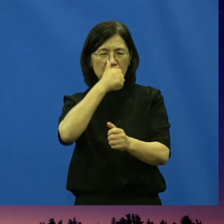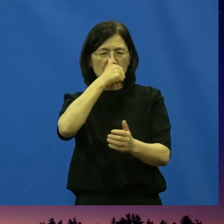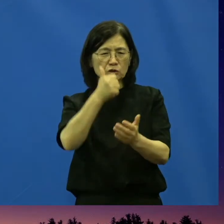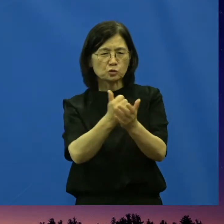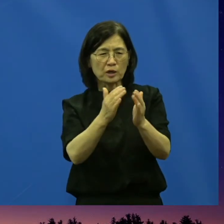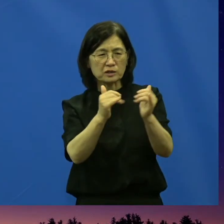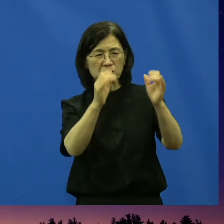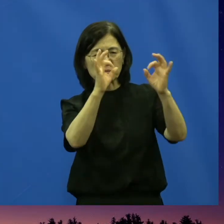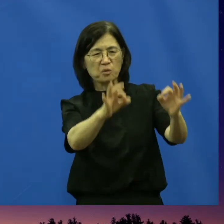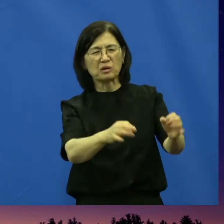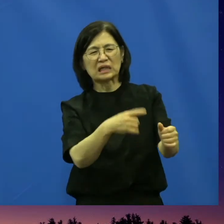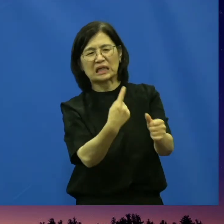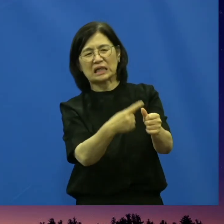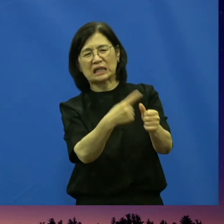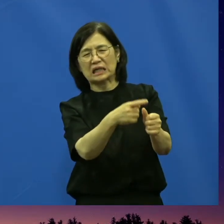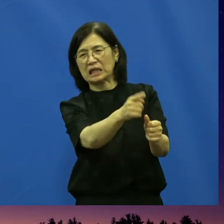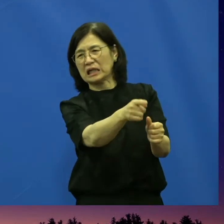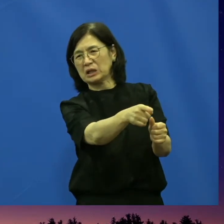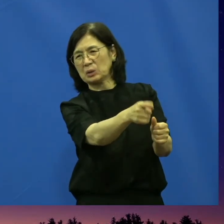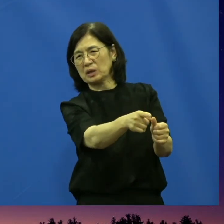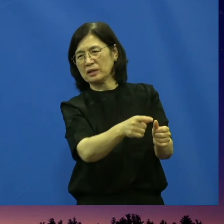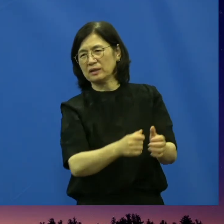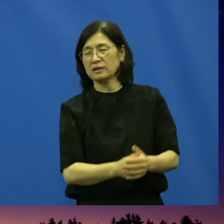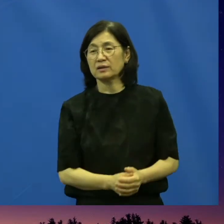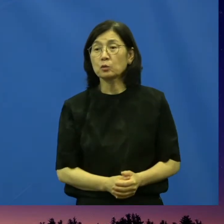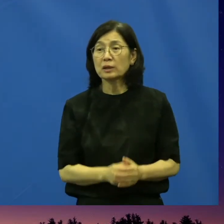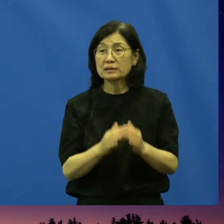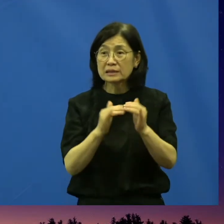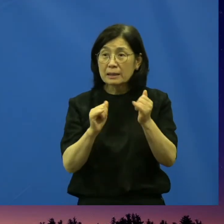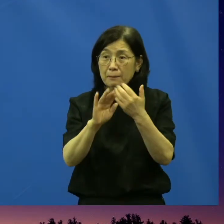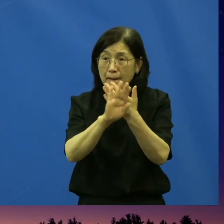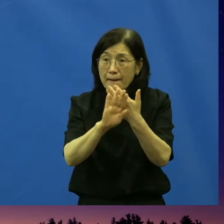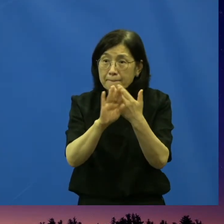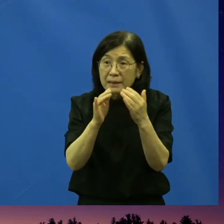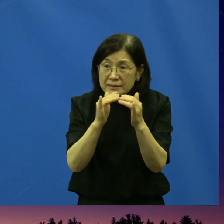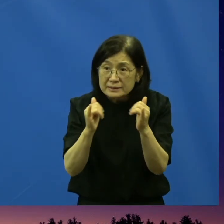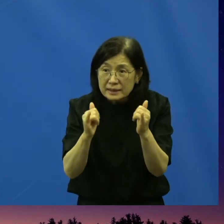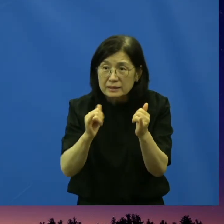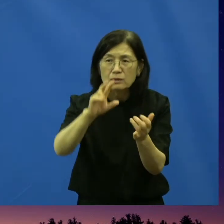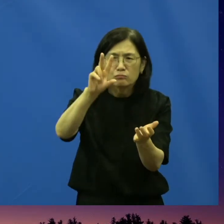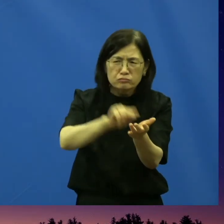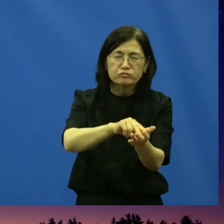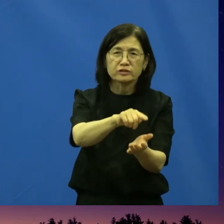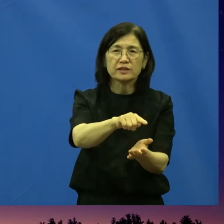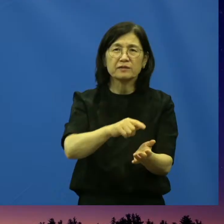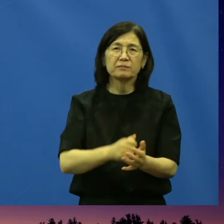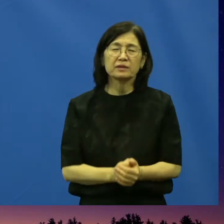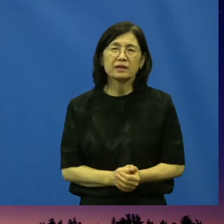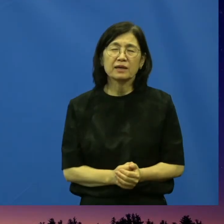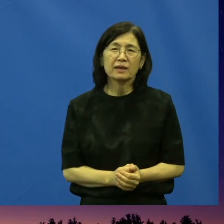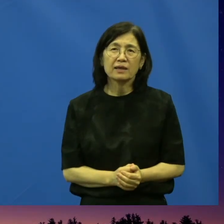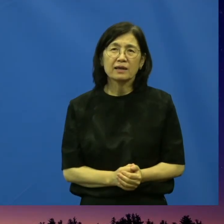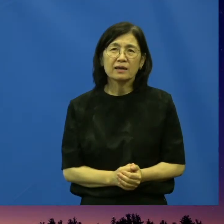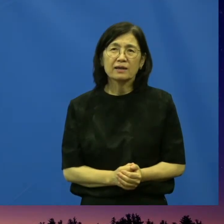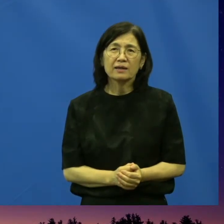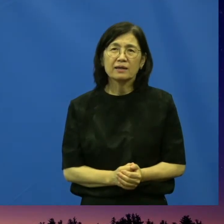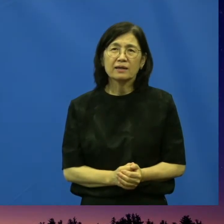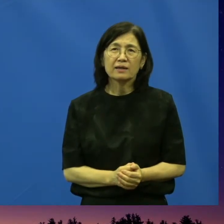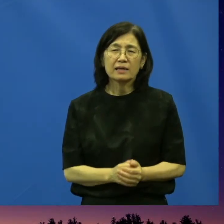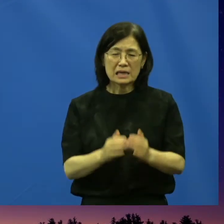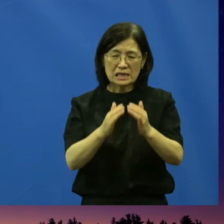힘만으로는 살아갈 수 없는 사람, 우리는 질그릇과 같은 존재들이에요. 한순간에 무너져요. 인간의 이 불안은